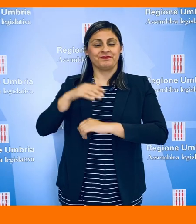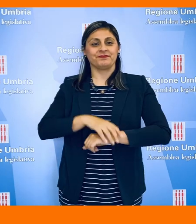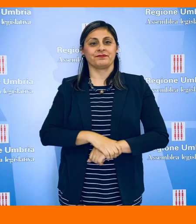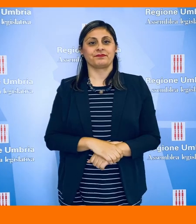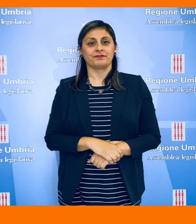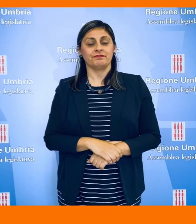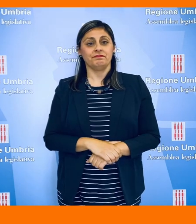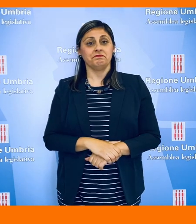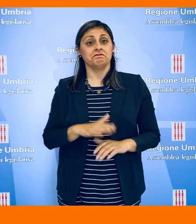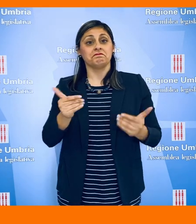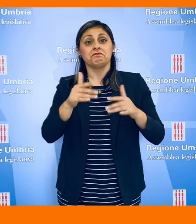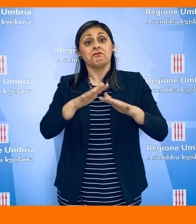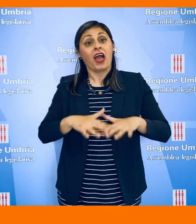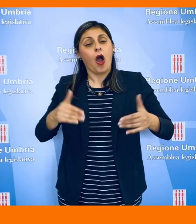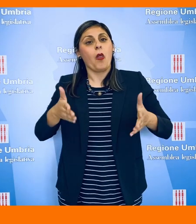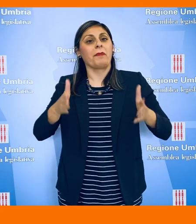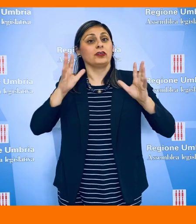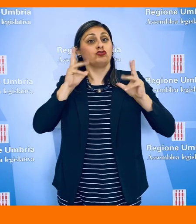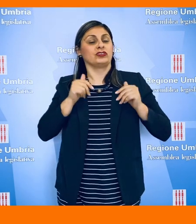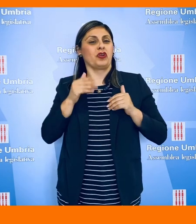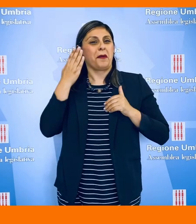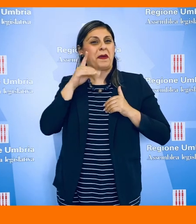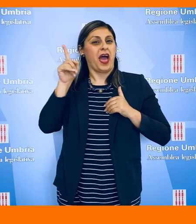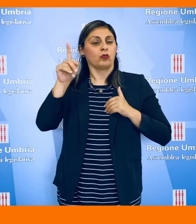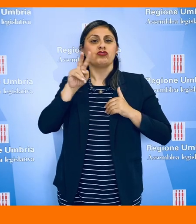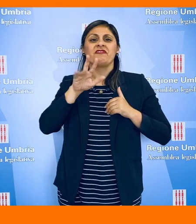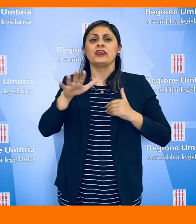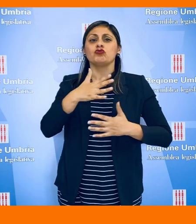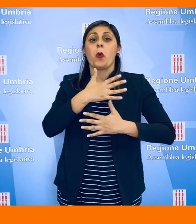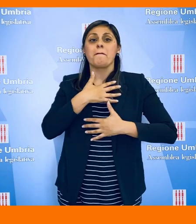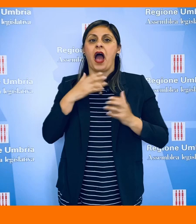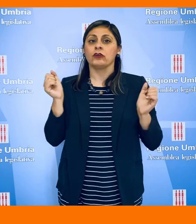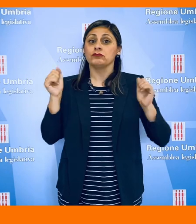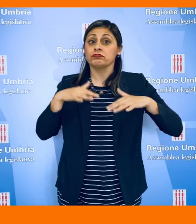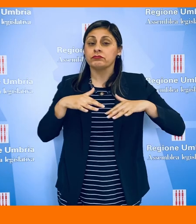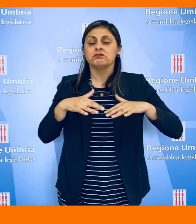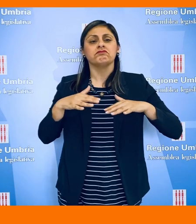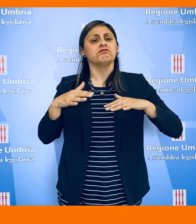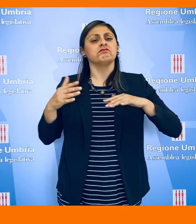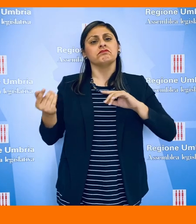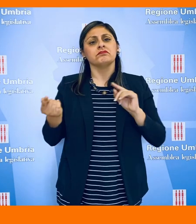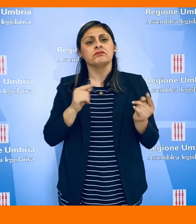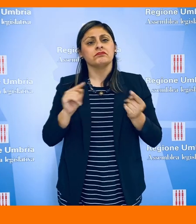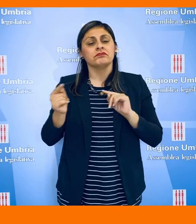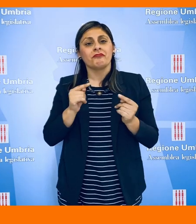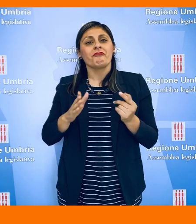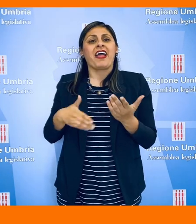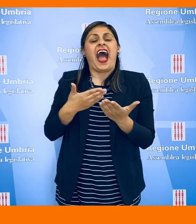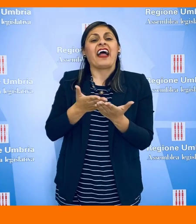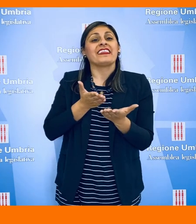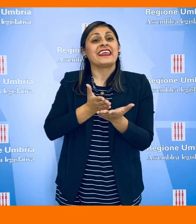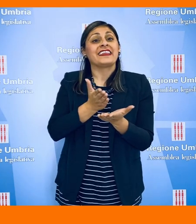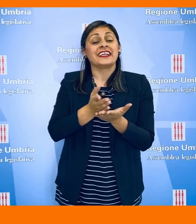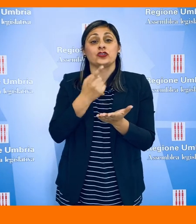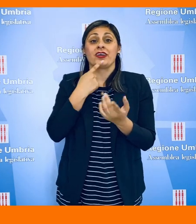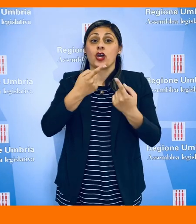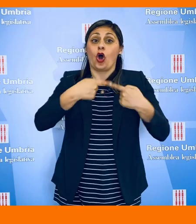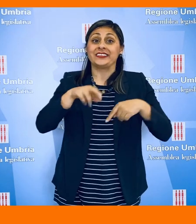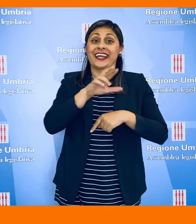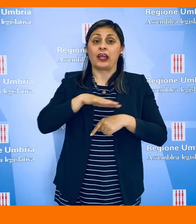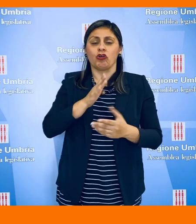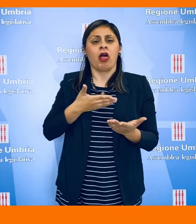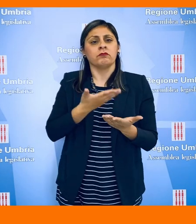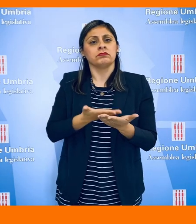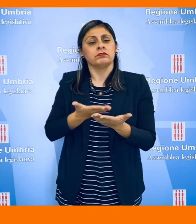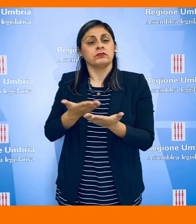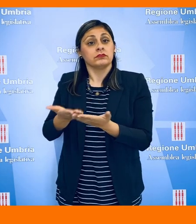L'Aula di Palazzo Cesaroni, riunitasi a Perugia il 25 maggio, si è confrontata sugli atti di indirizzo presentati dai consiglieri regionali. È